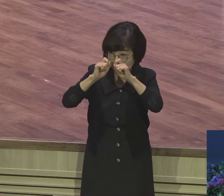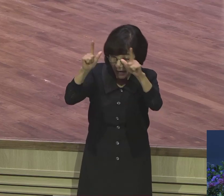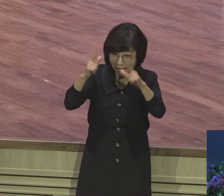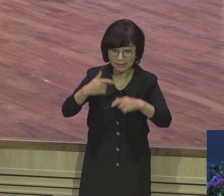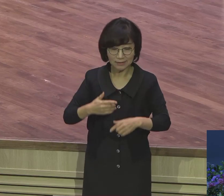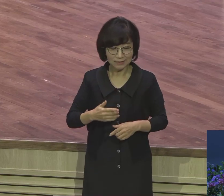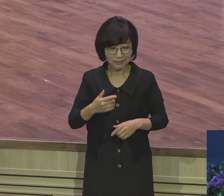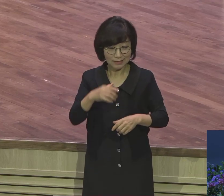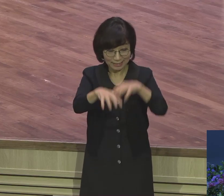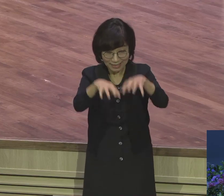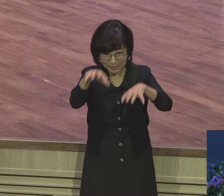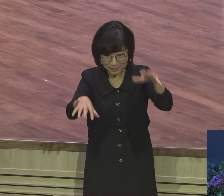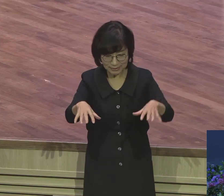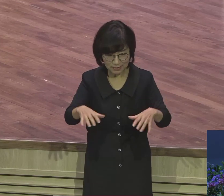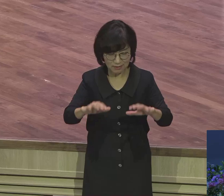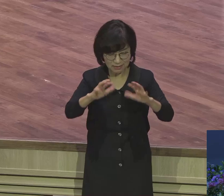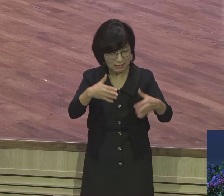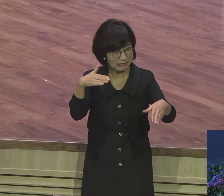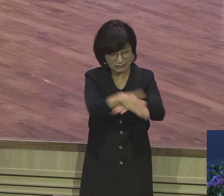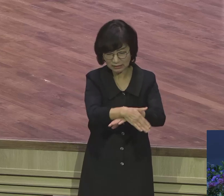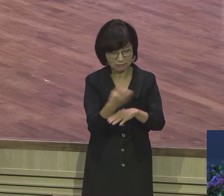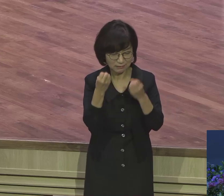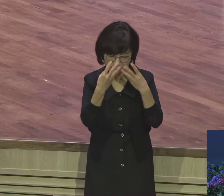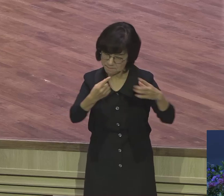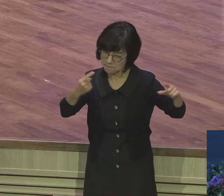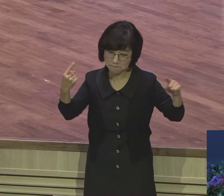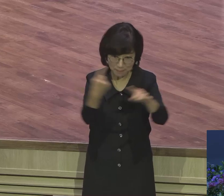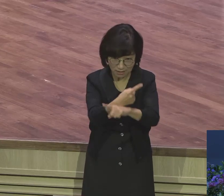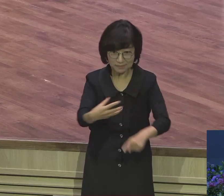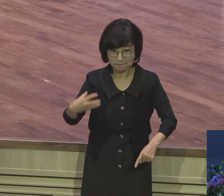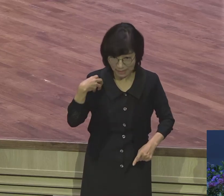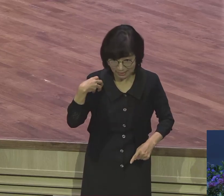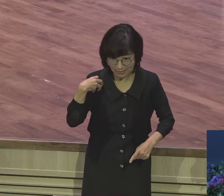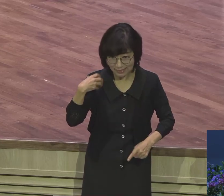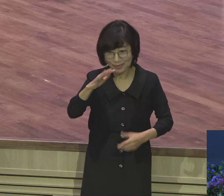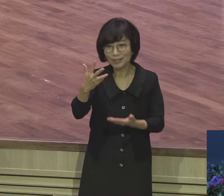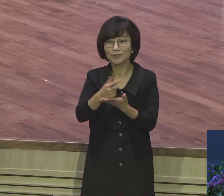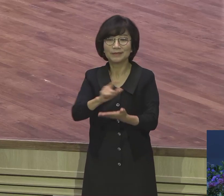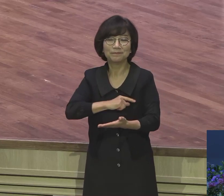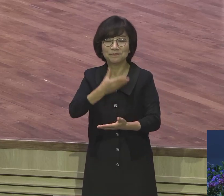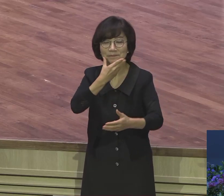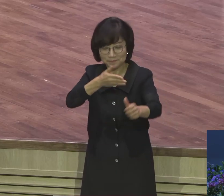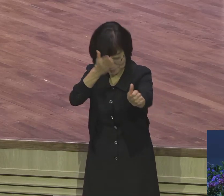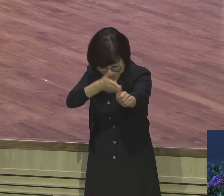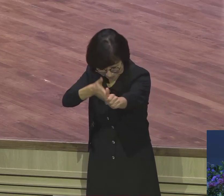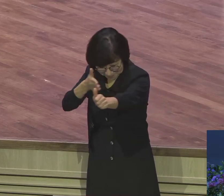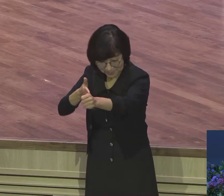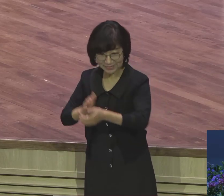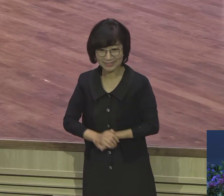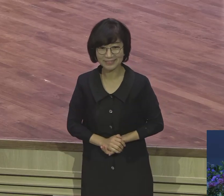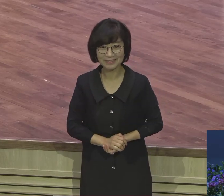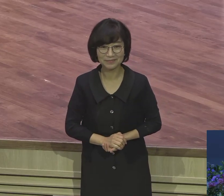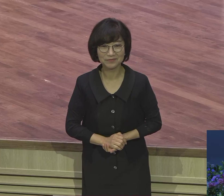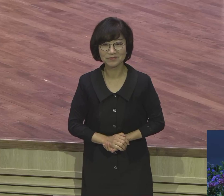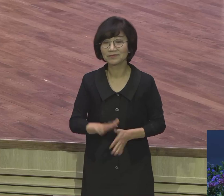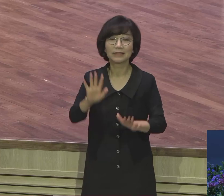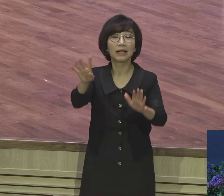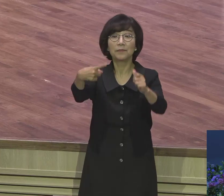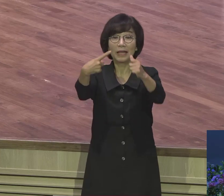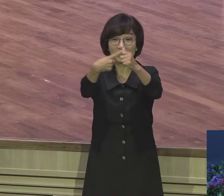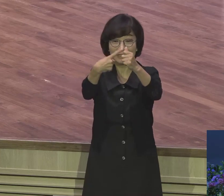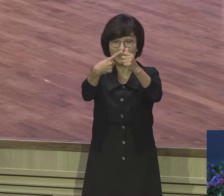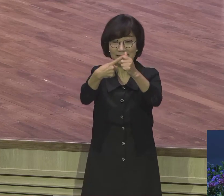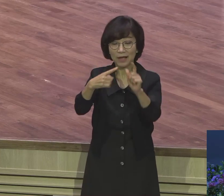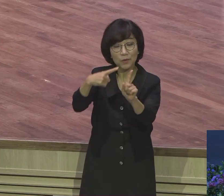곳마다 세상의 틀을 바꾸는 영적 프레임 체인저가 다 되시기를 제모로 축구합니다. 첫째로